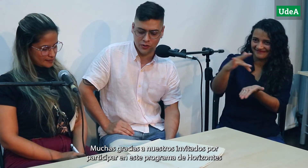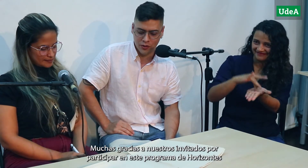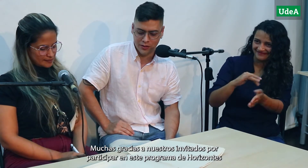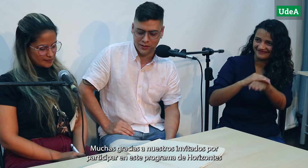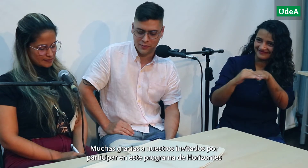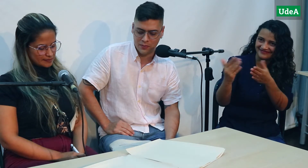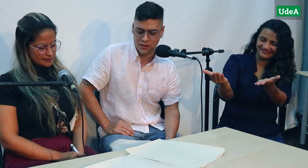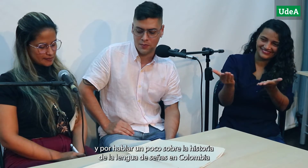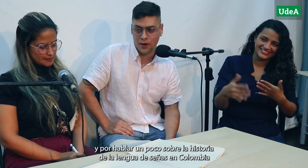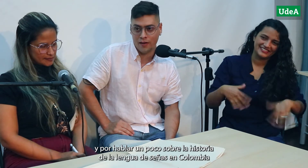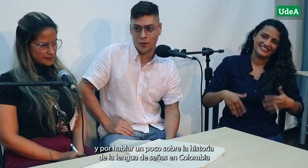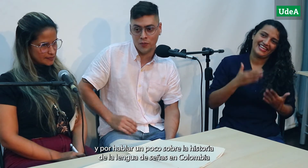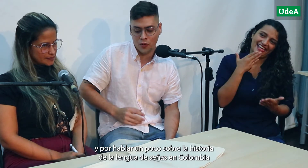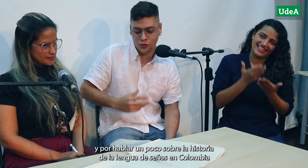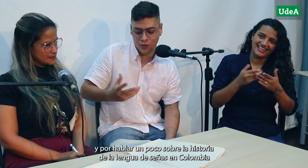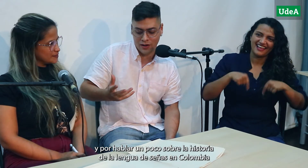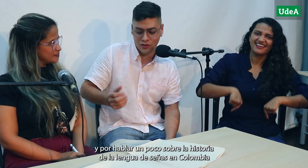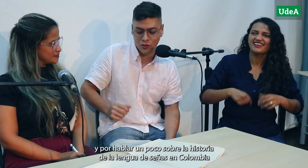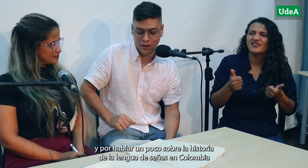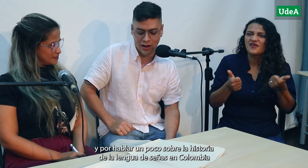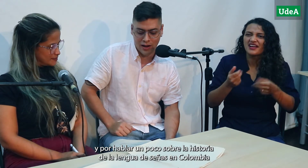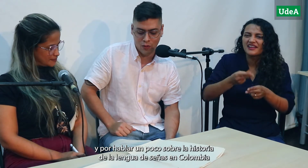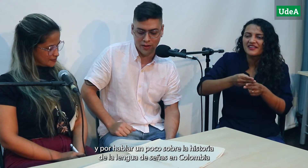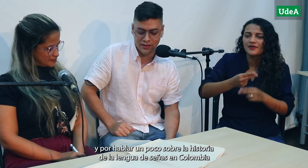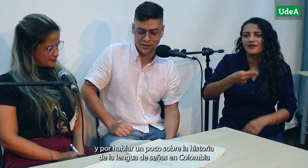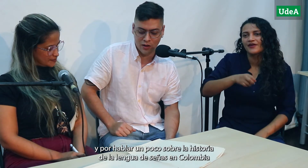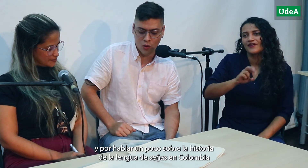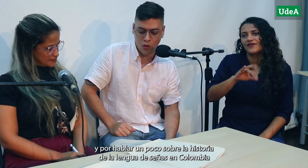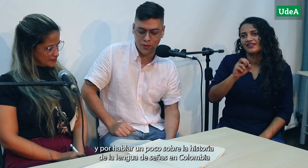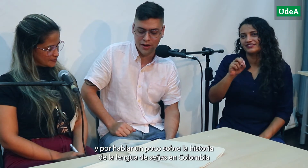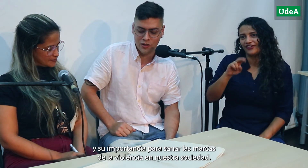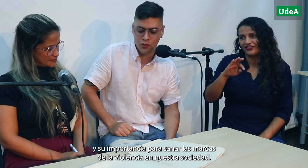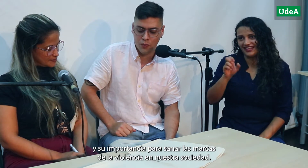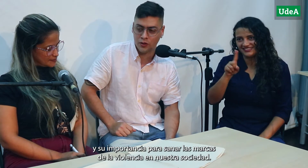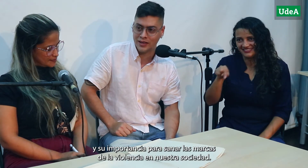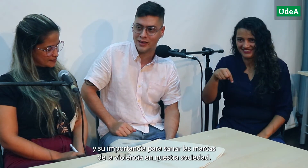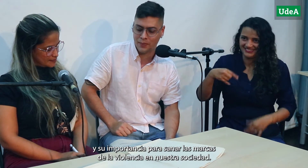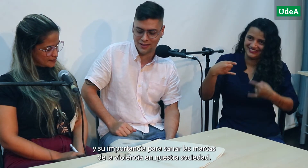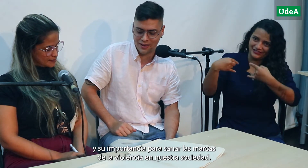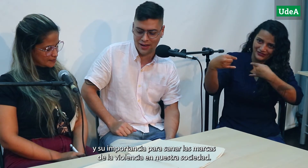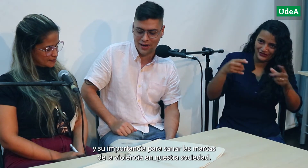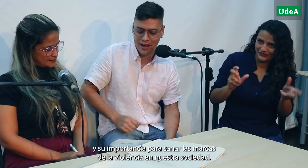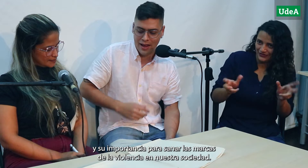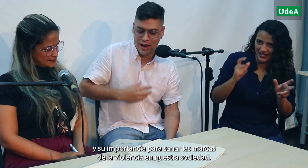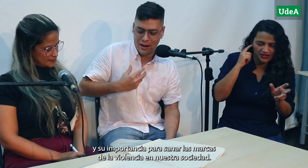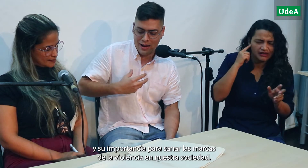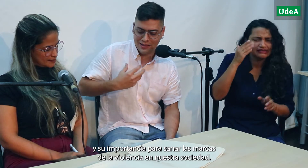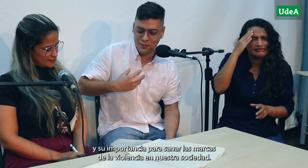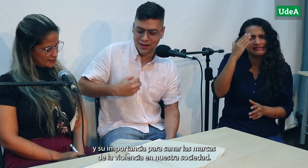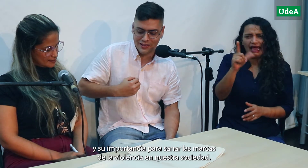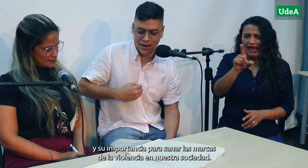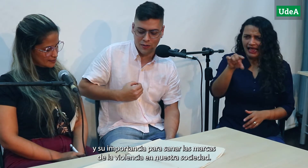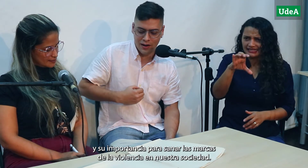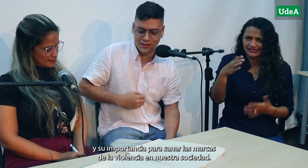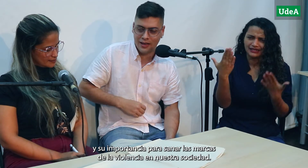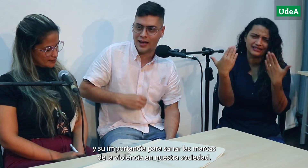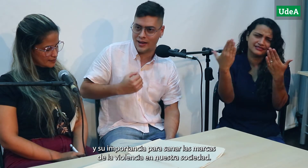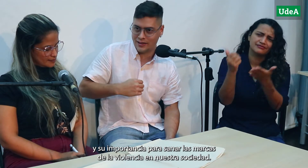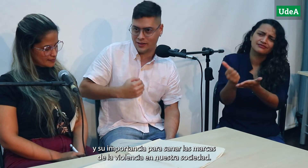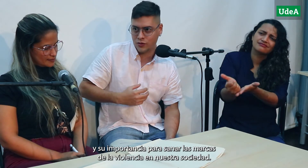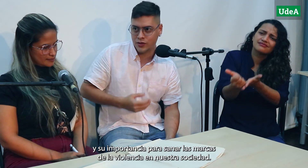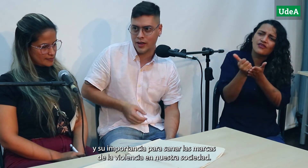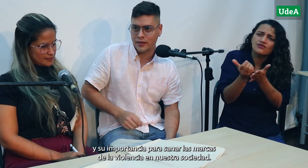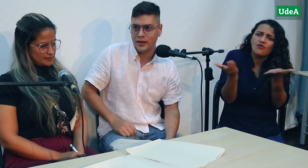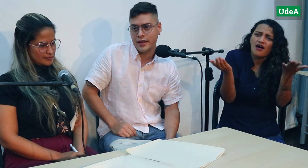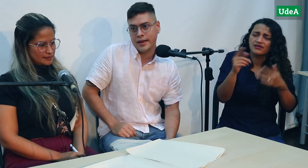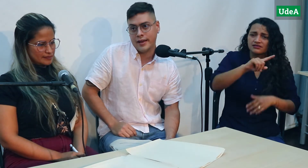programa de Horizontes y por hablar un poco sobre la historia de la lengua de señas en Colombia y su importancia para sanar las marcas de la violencia en